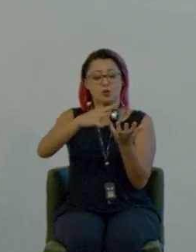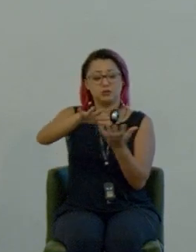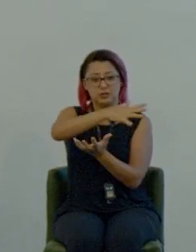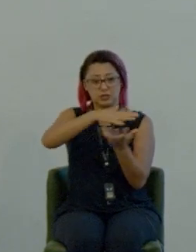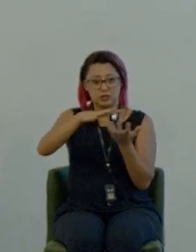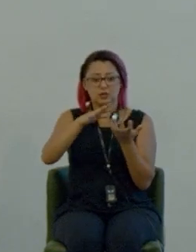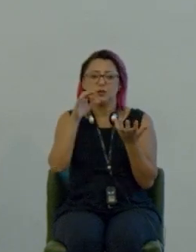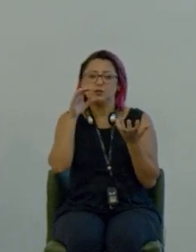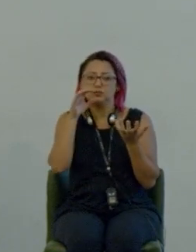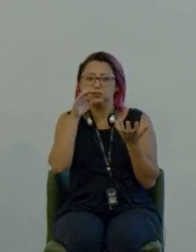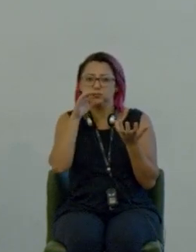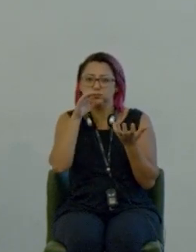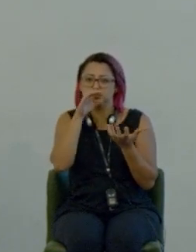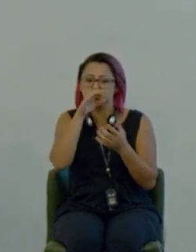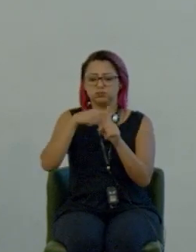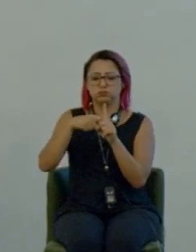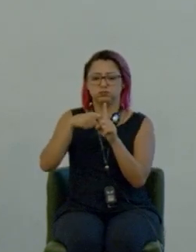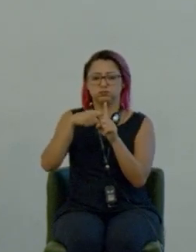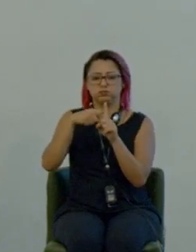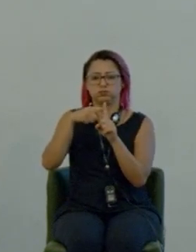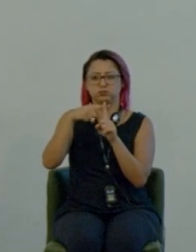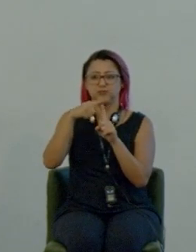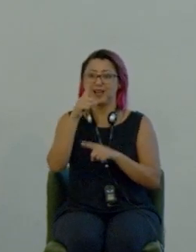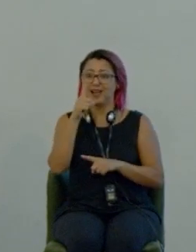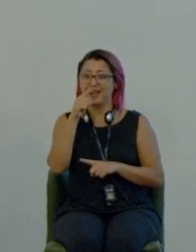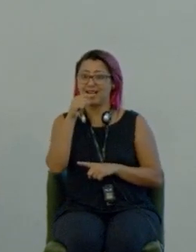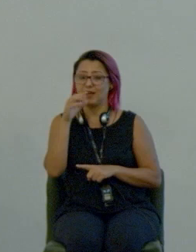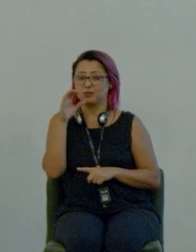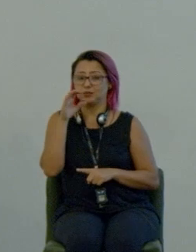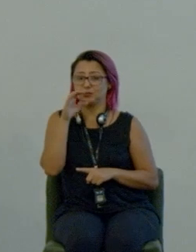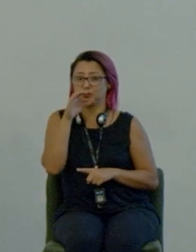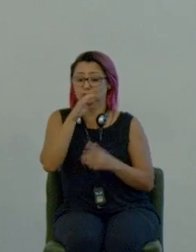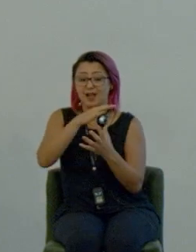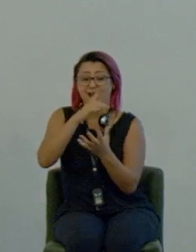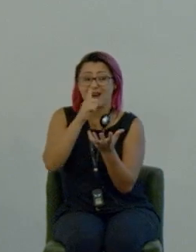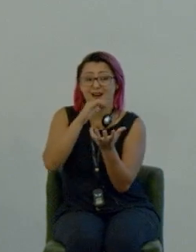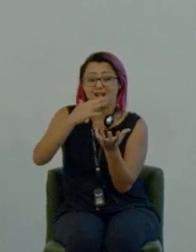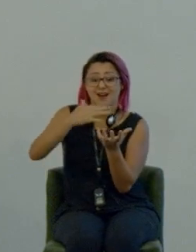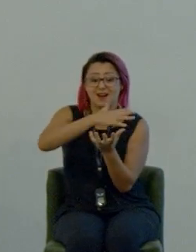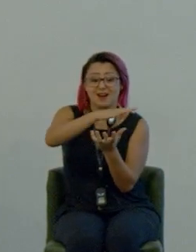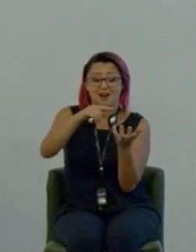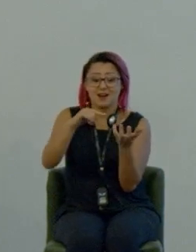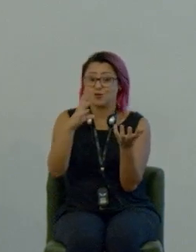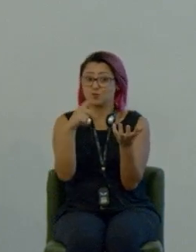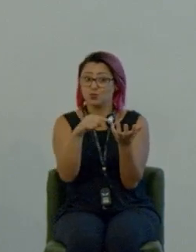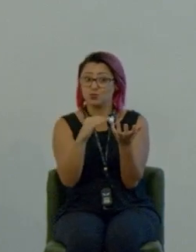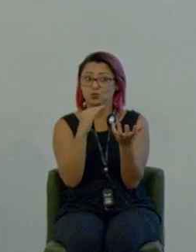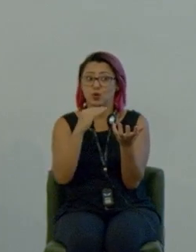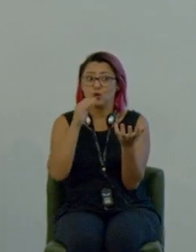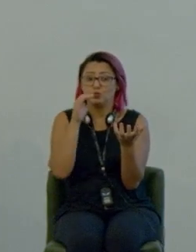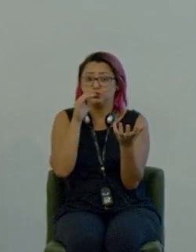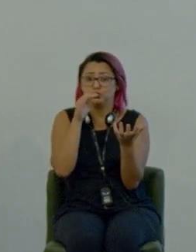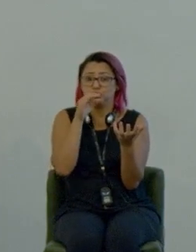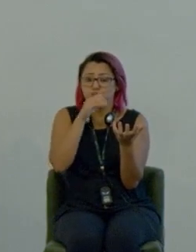aquecimento global está levando ao quê? A um aumento da temperatura média das águas dos oceanos do planeta, o que acentua ainda mais os